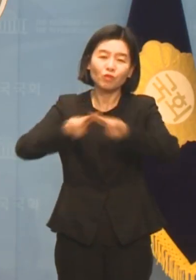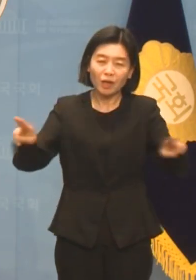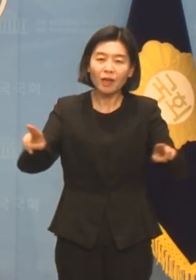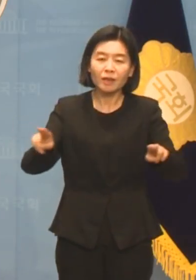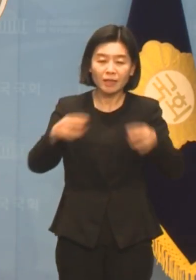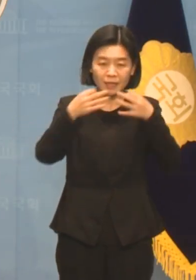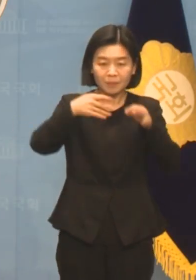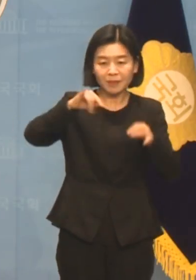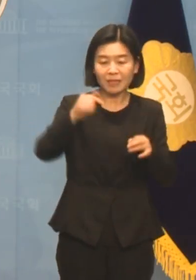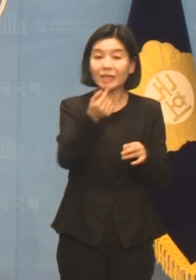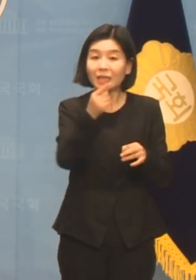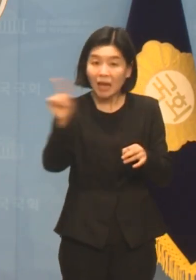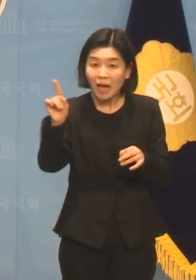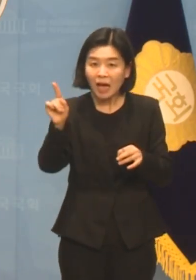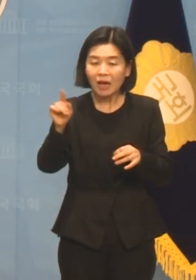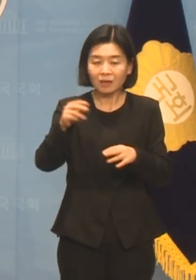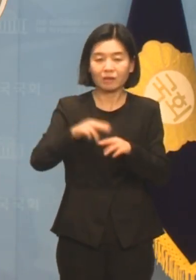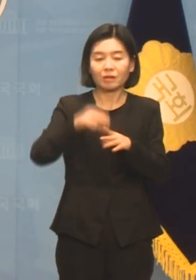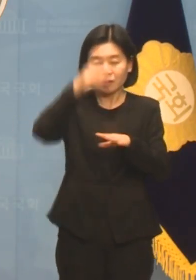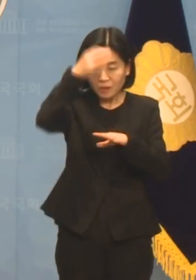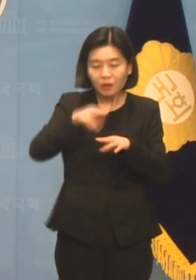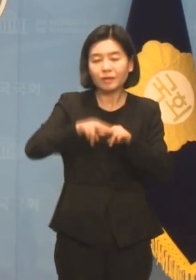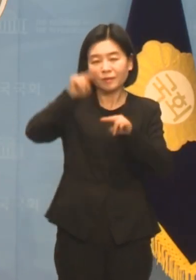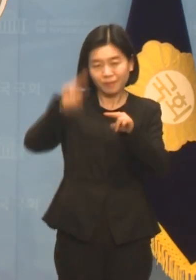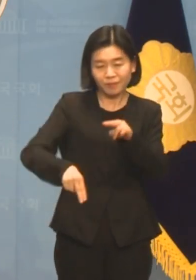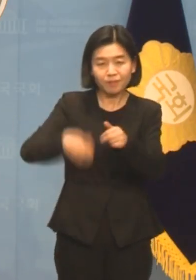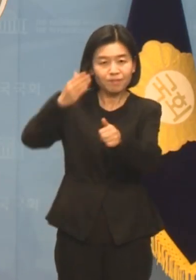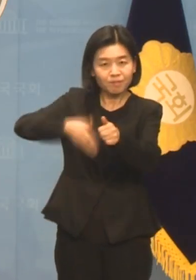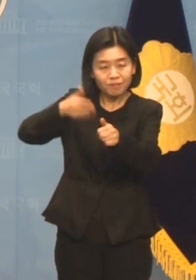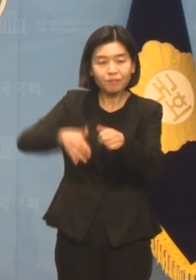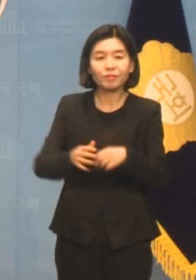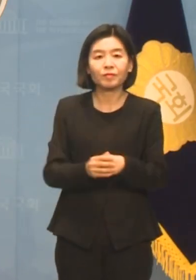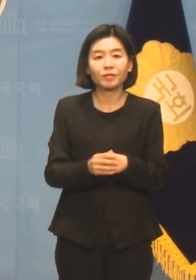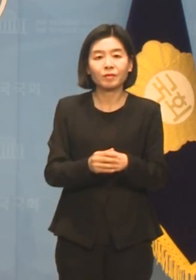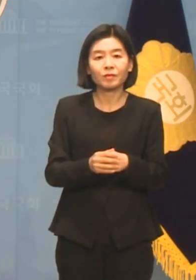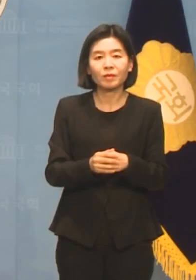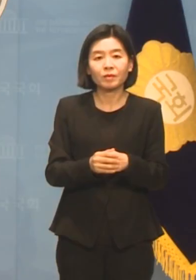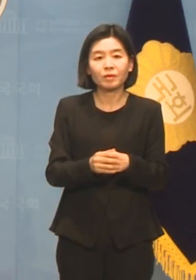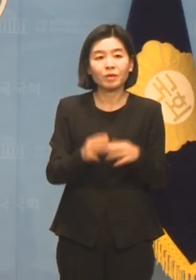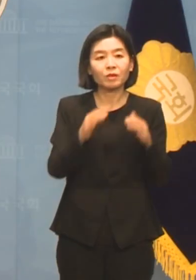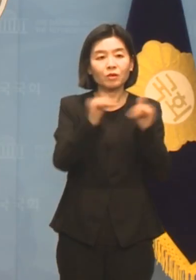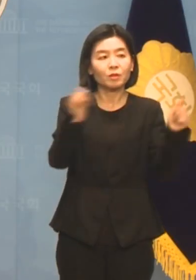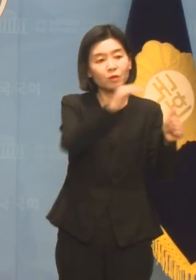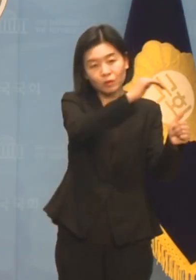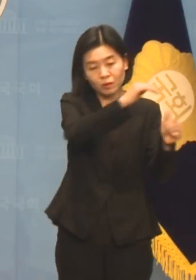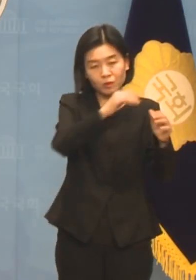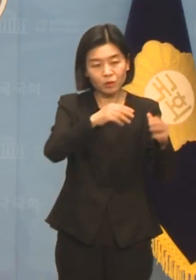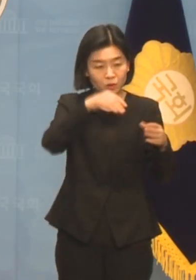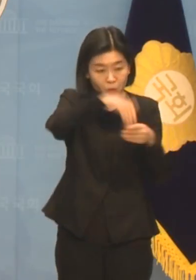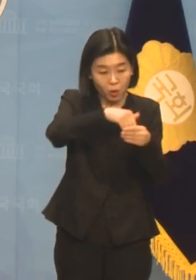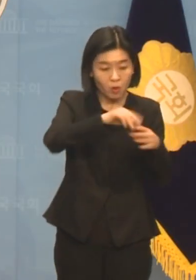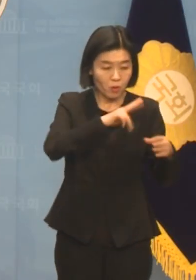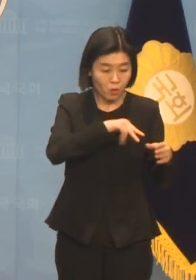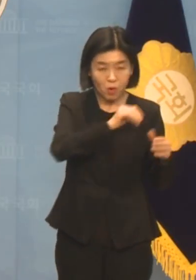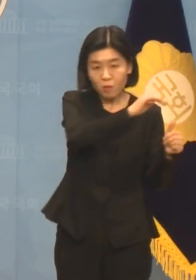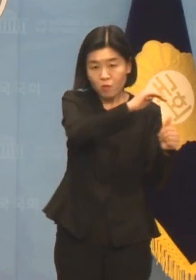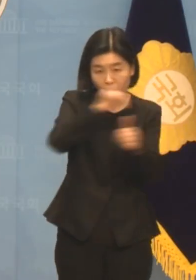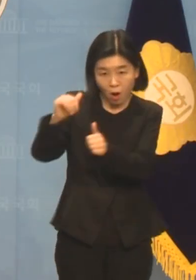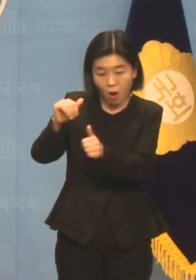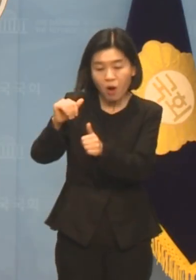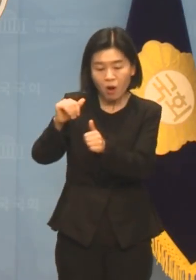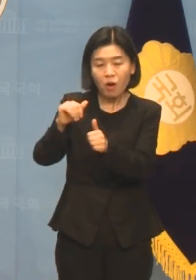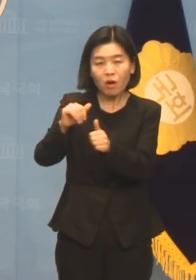사퇴하십시오. 사상 첫 개인 비리로 주민소환 투표를 했던 양양 군수 주민소환